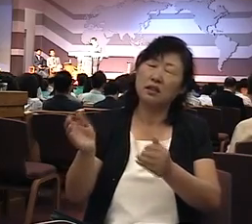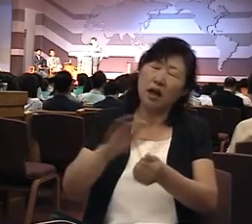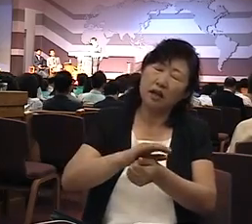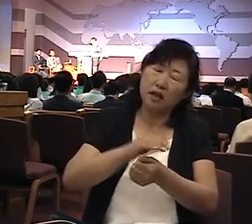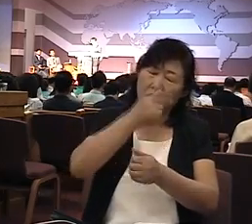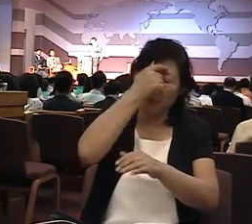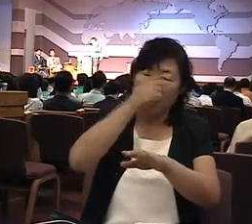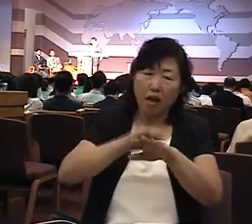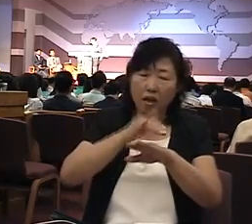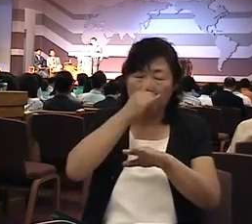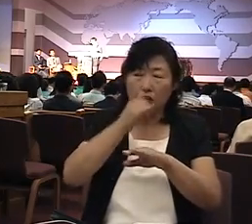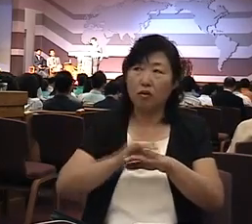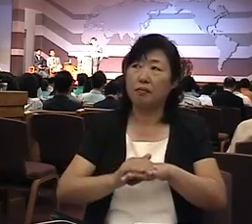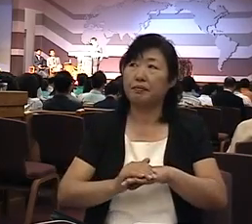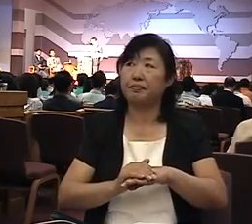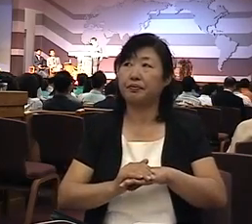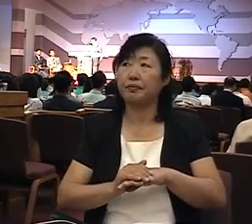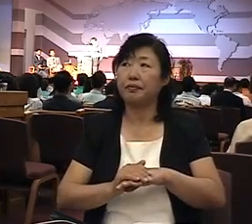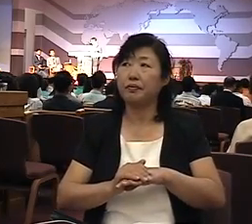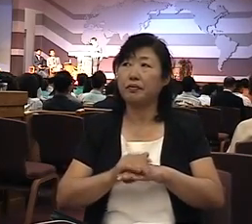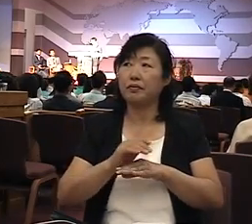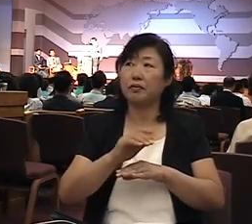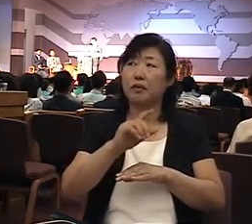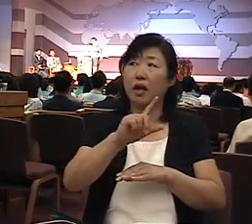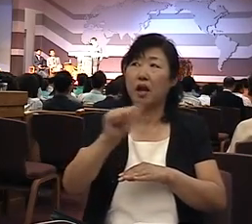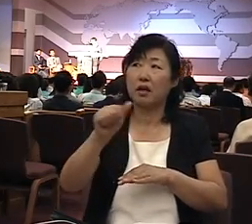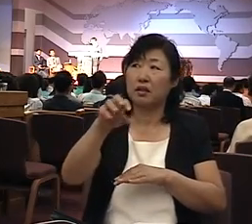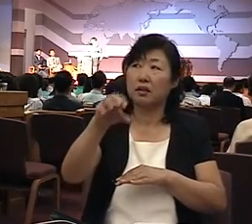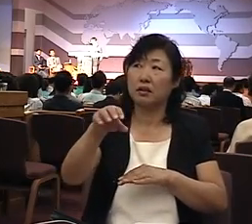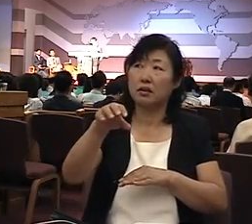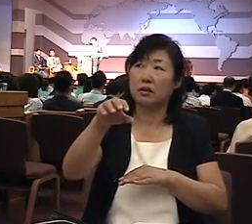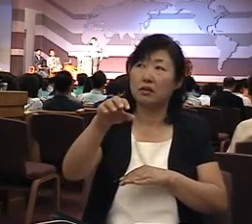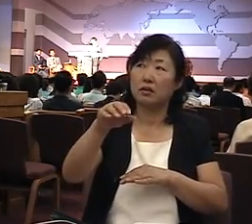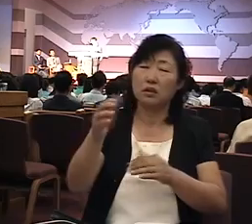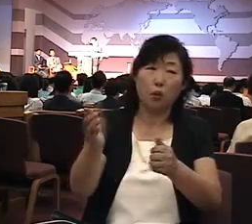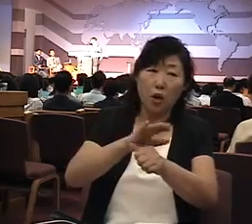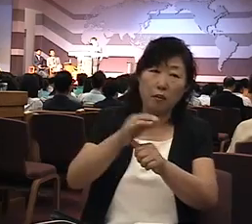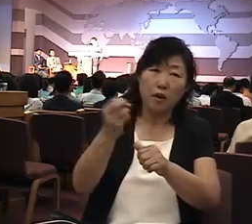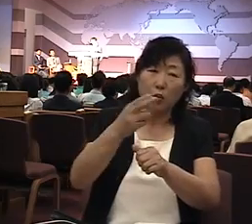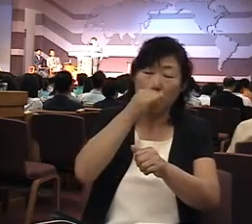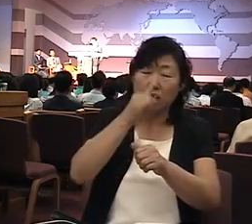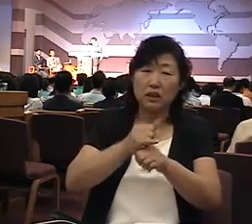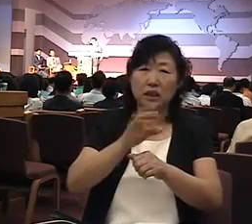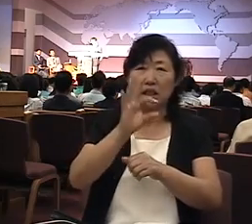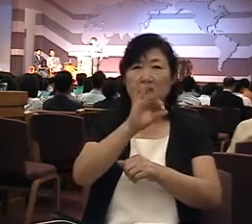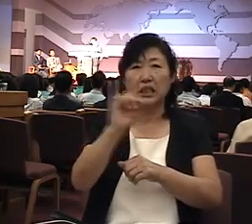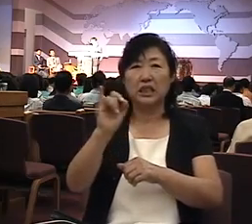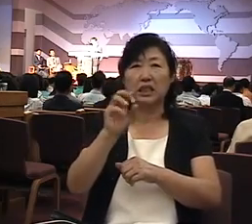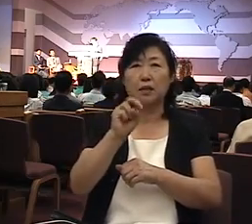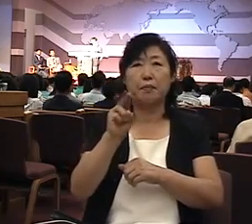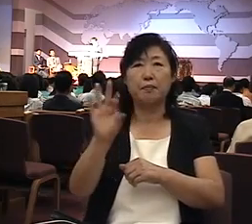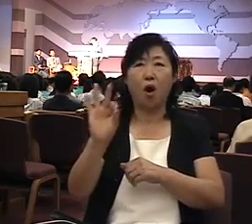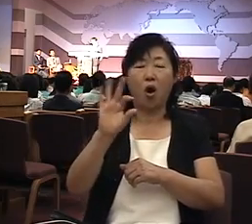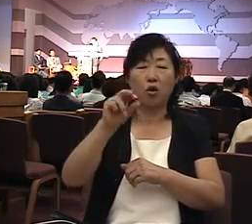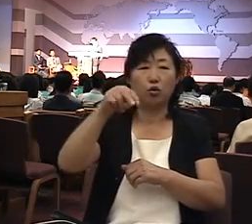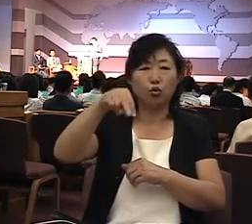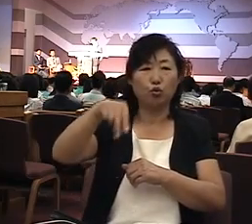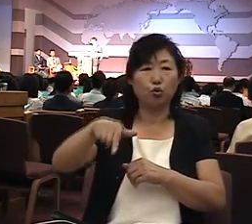있는 포레스트 론 세미터리에서 있습니다. 그리고 이명순, 이정희 집사님의 부친 되시는 박종태